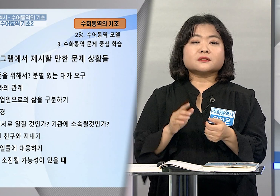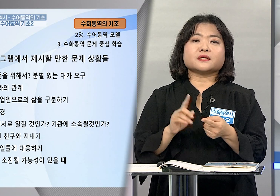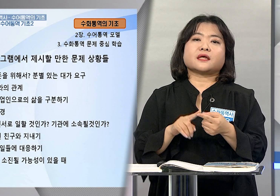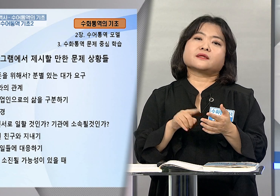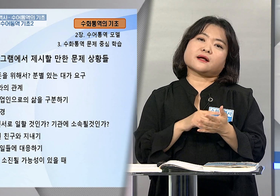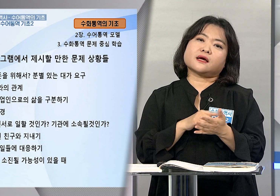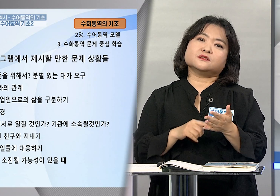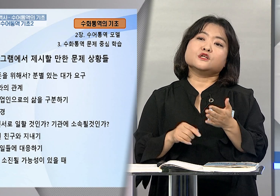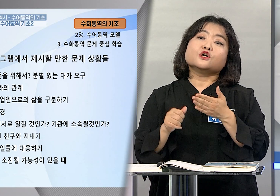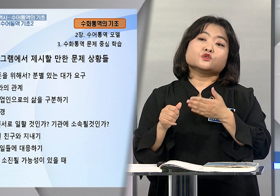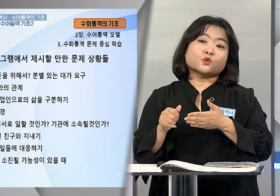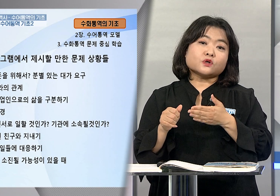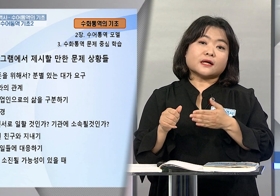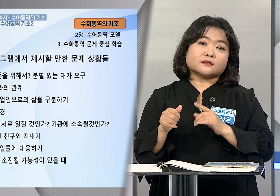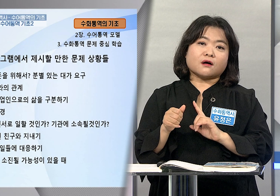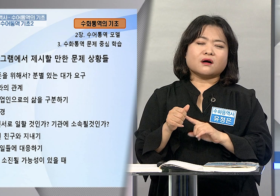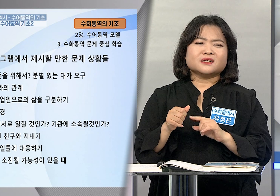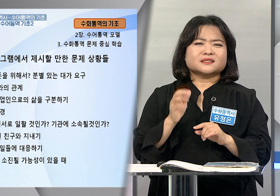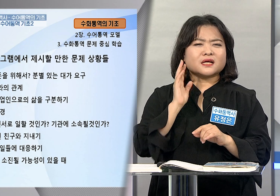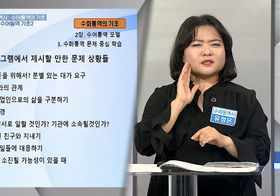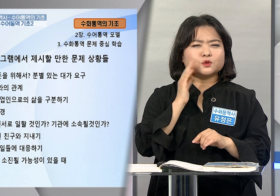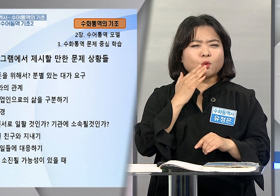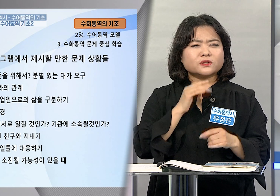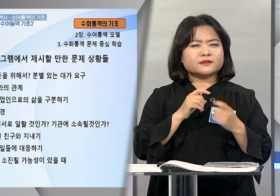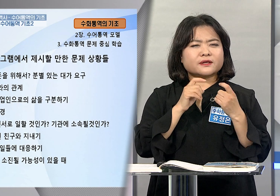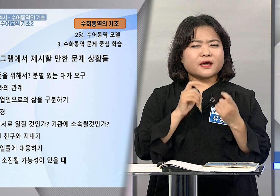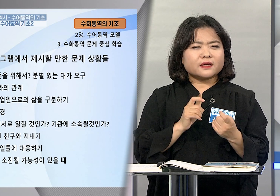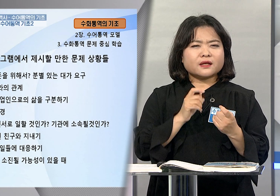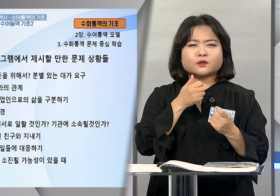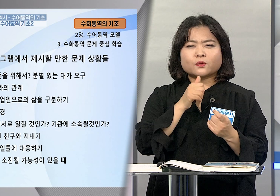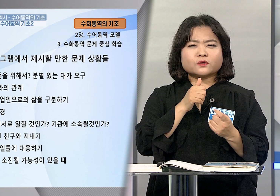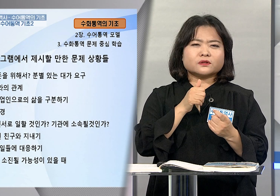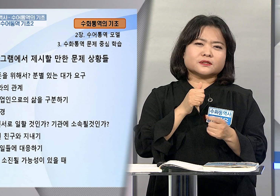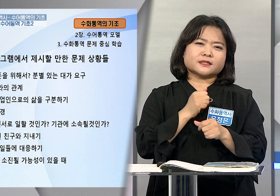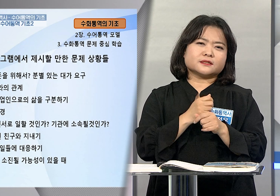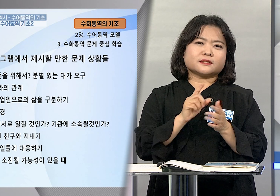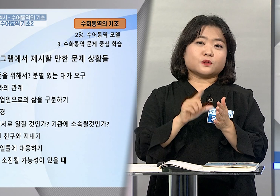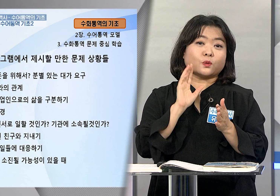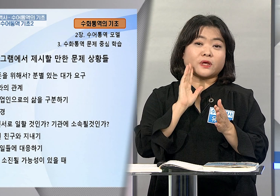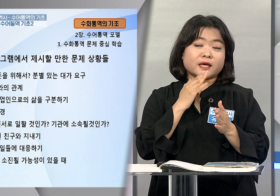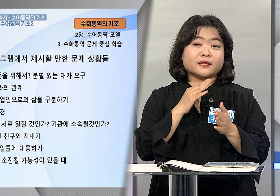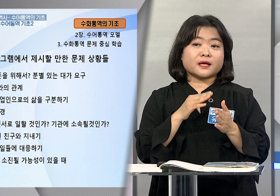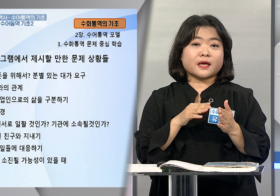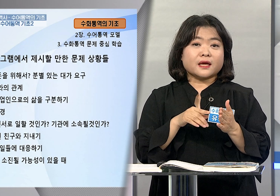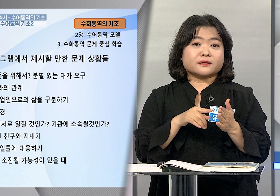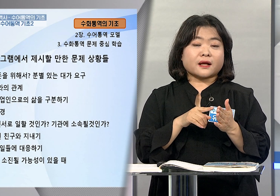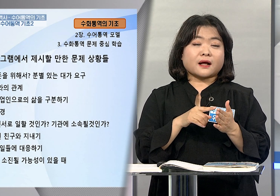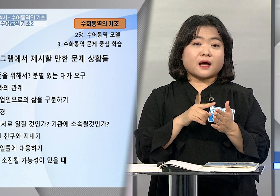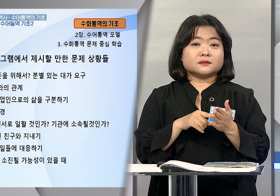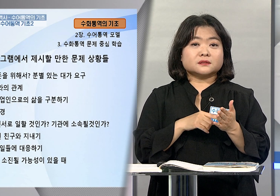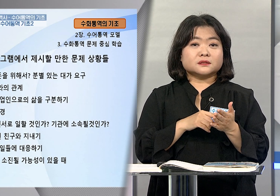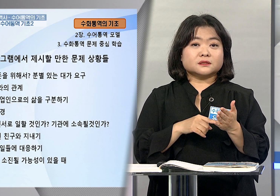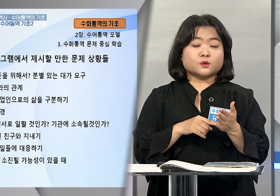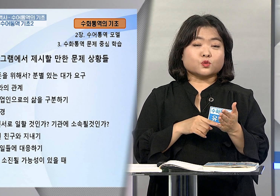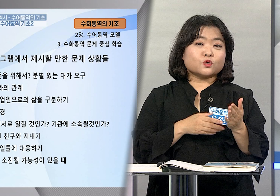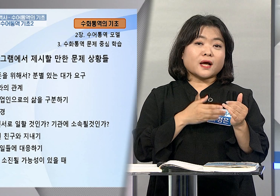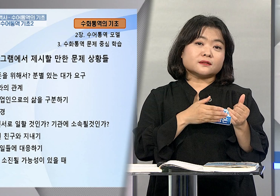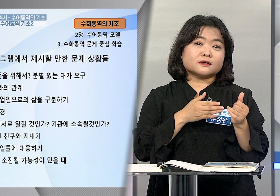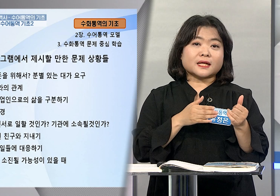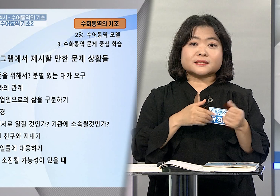대한 대가를 요구하는 거. 사실 농 개인의 통역을 했을 때 농 개인에게 대가를 요구하는 건 아직